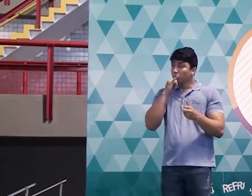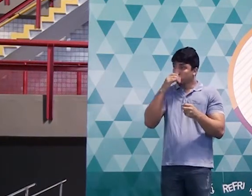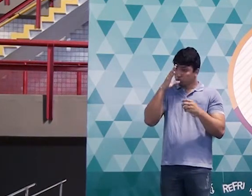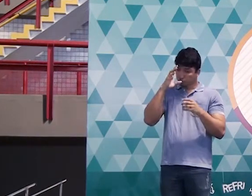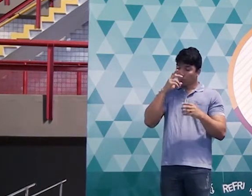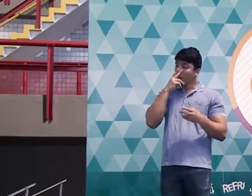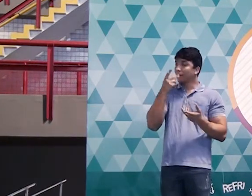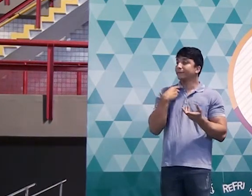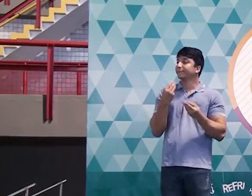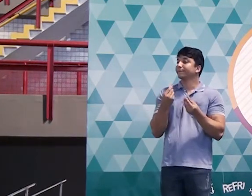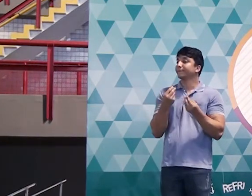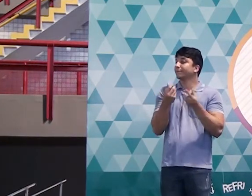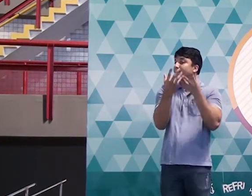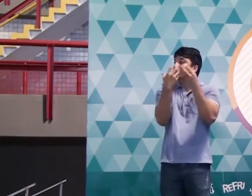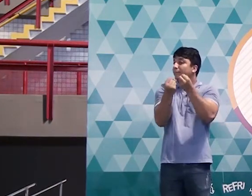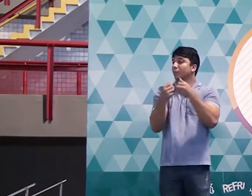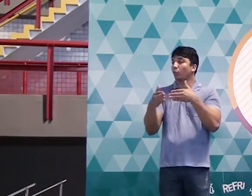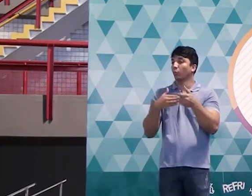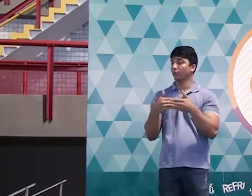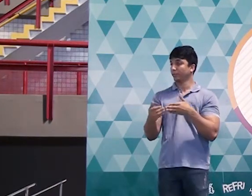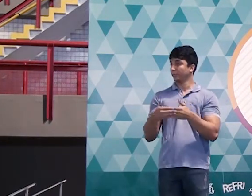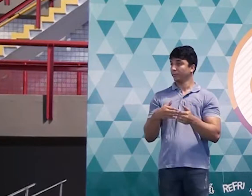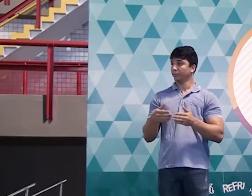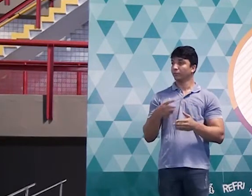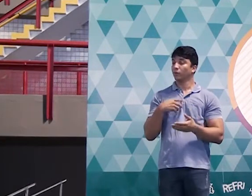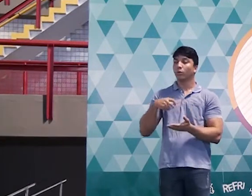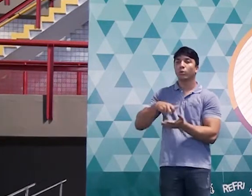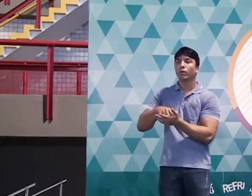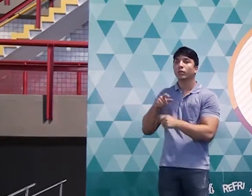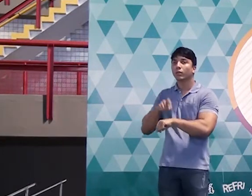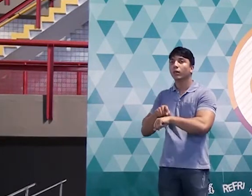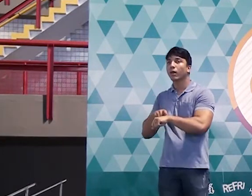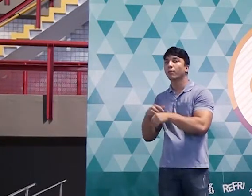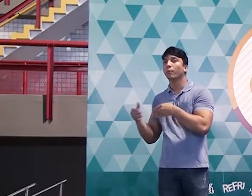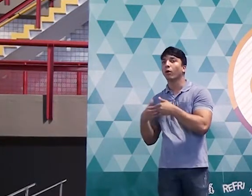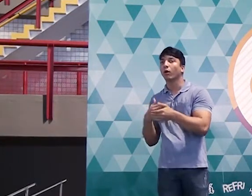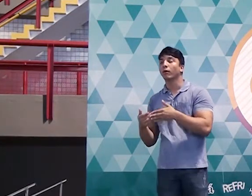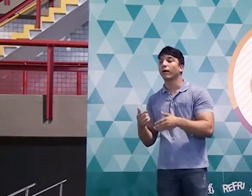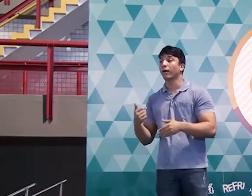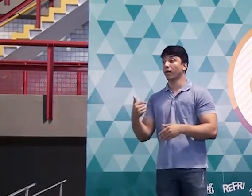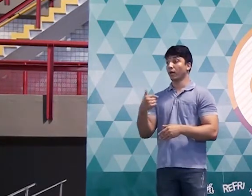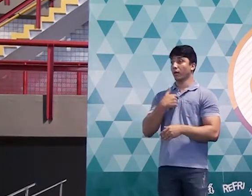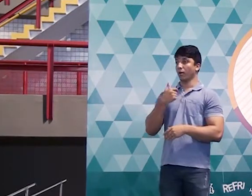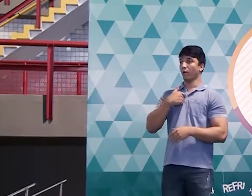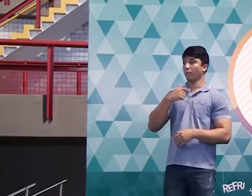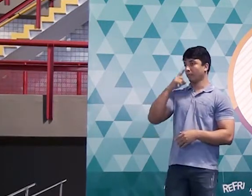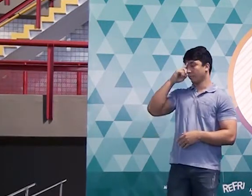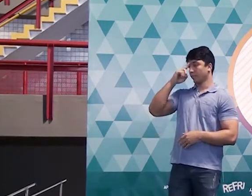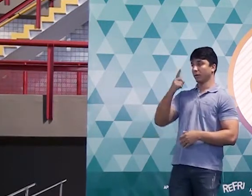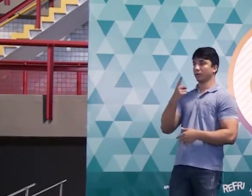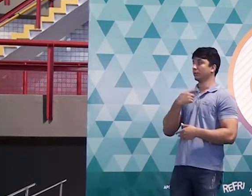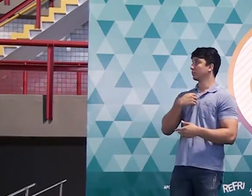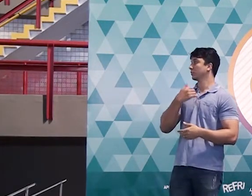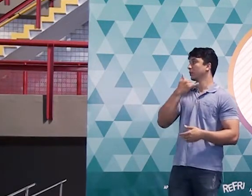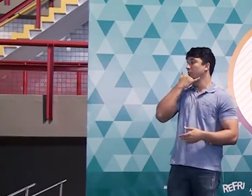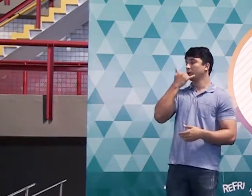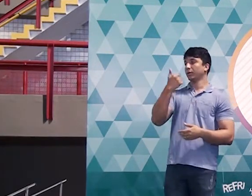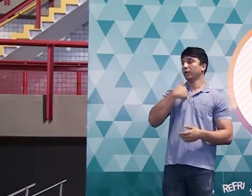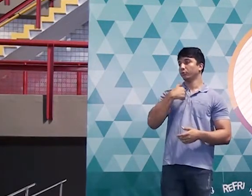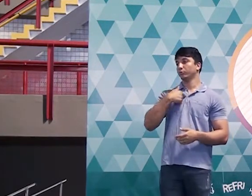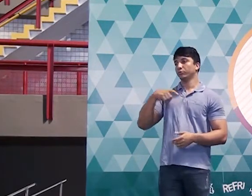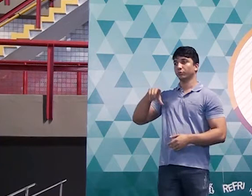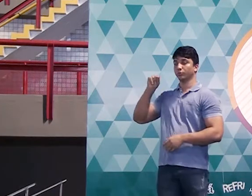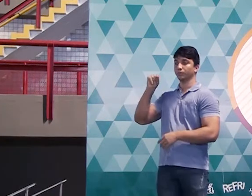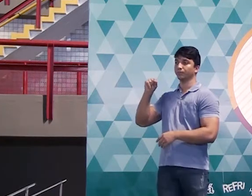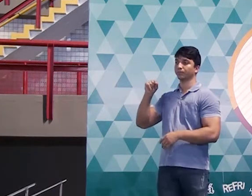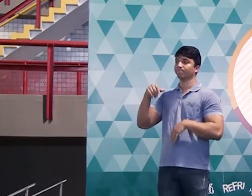O vassalo vai ficar de joelho. Quanto tempo, professor? Quanto tempo eu achar que é necessário.